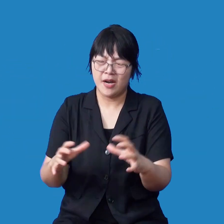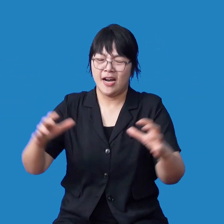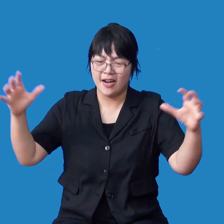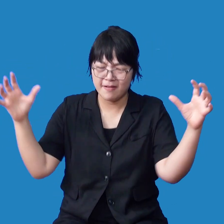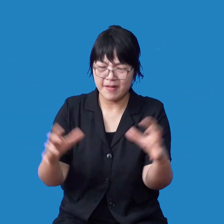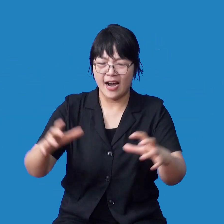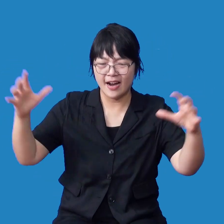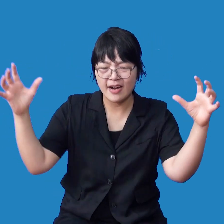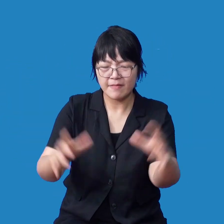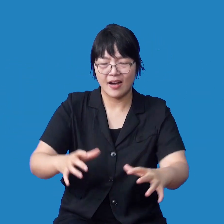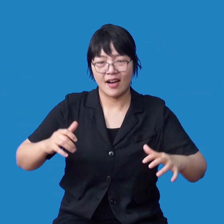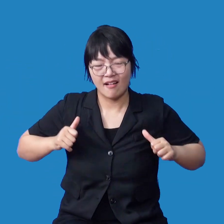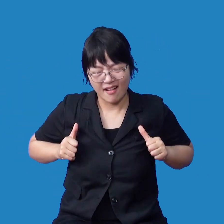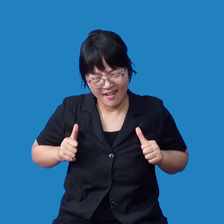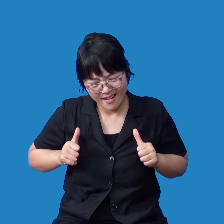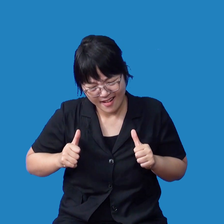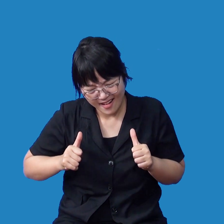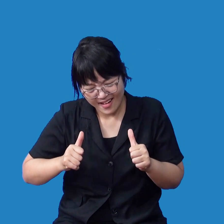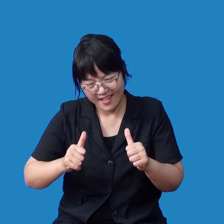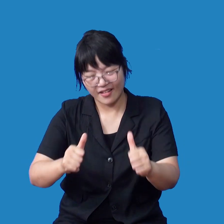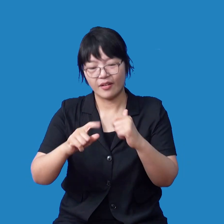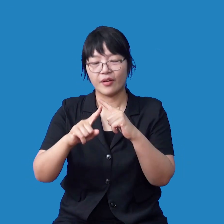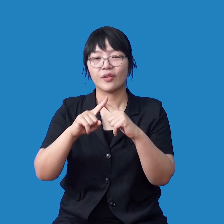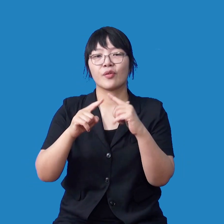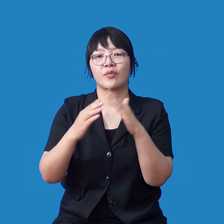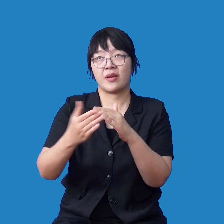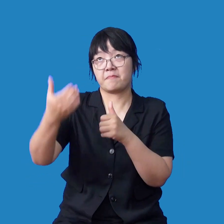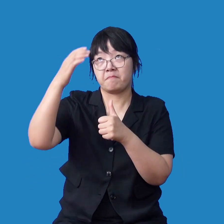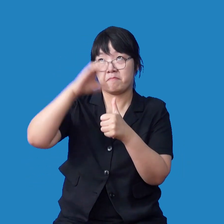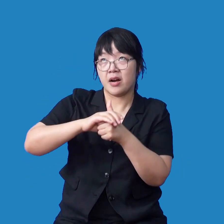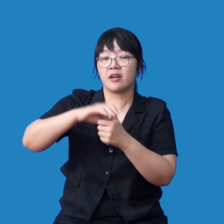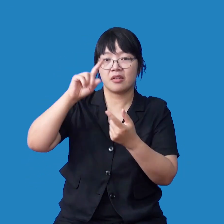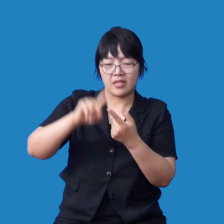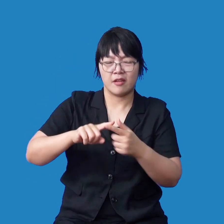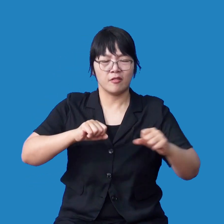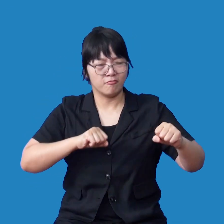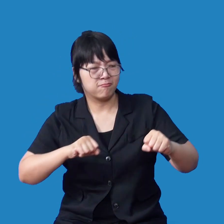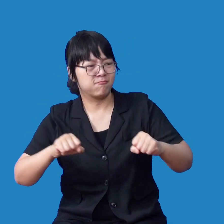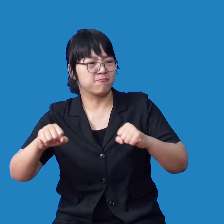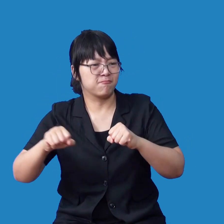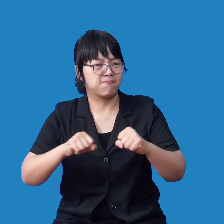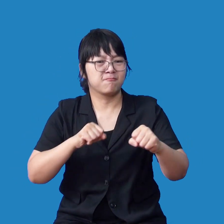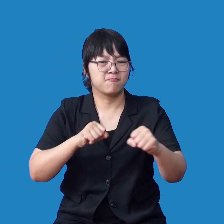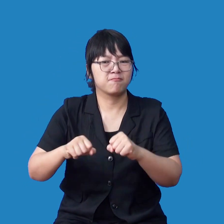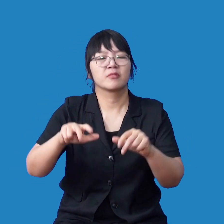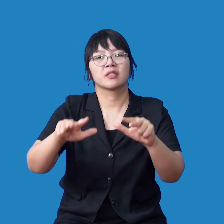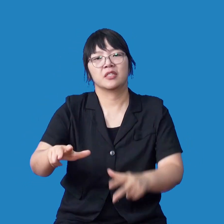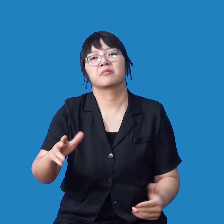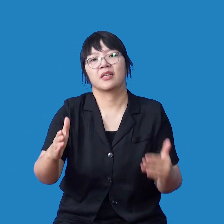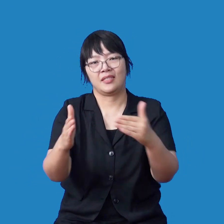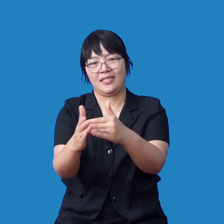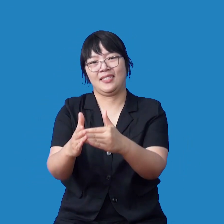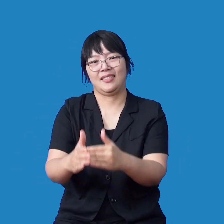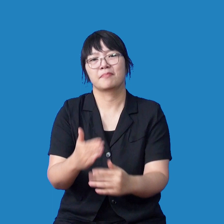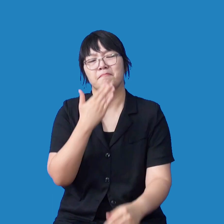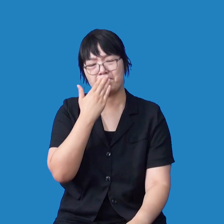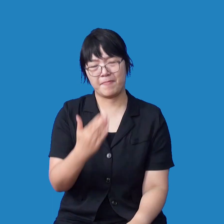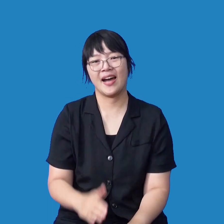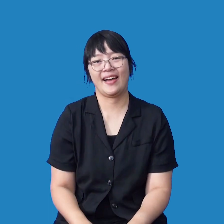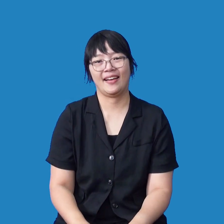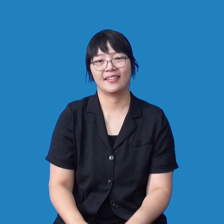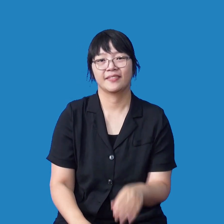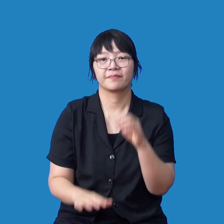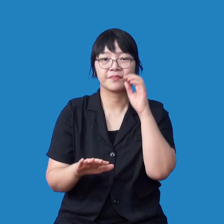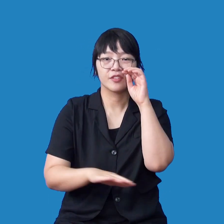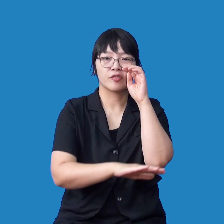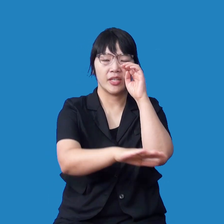모여서 교회 공동체의 사명을 감당함으로 지금까지 걸어왔던 것입니다. 그렇다면 사랑하는 여러분, 우리가 살고